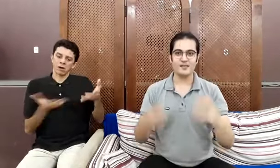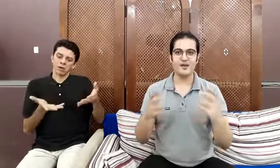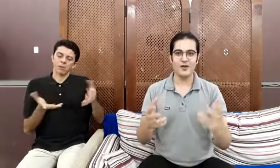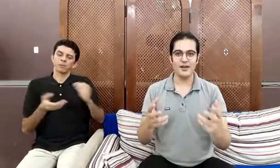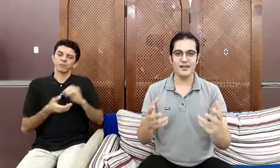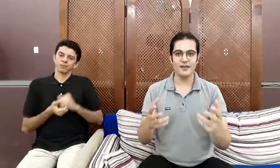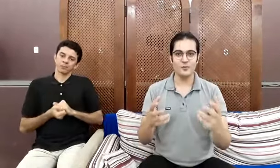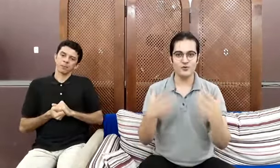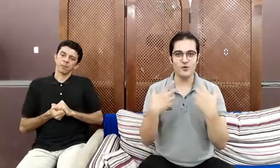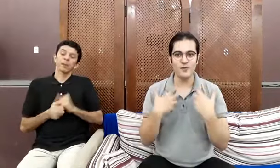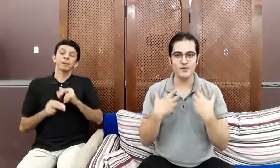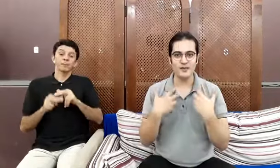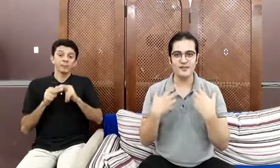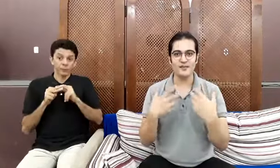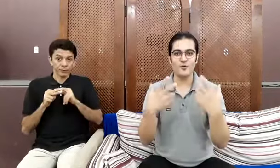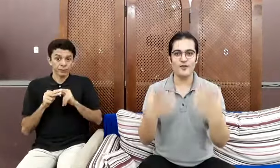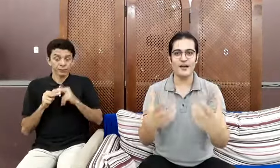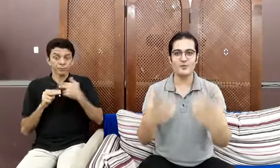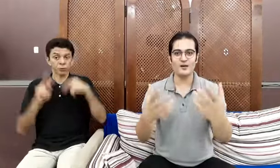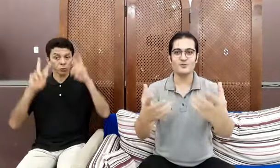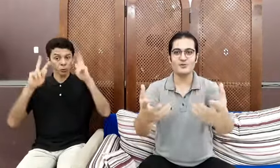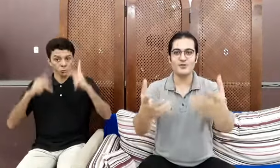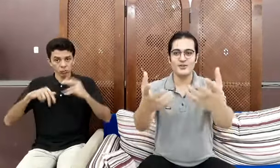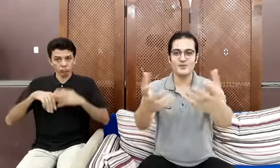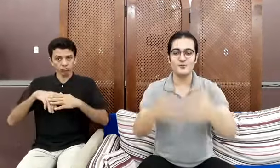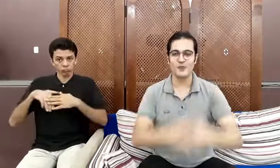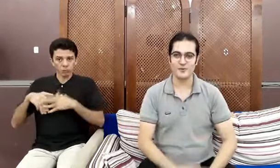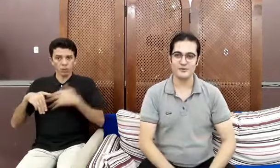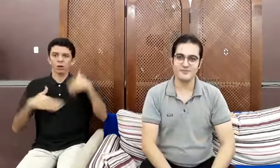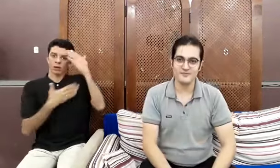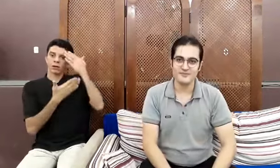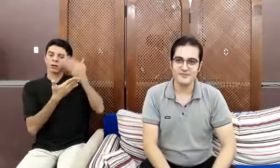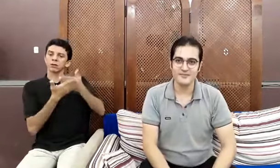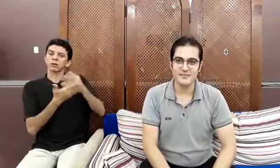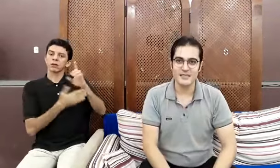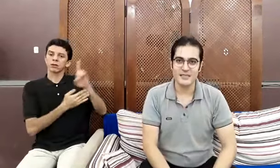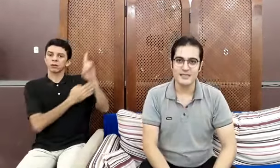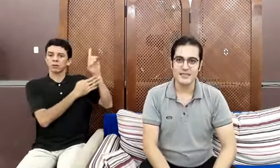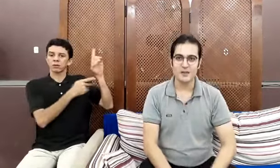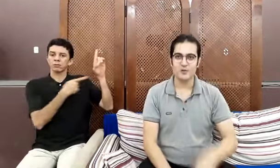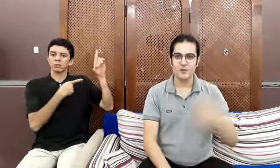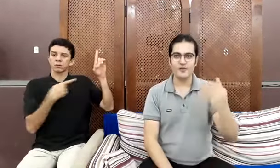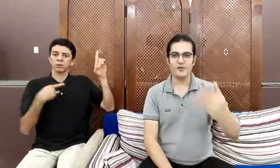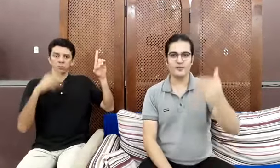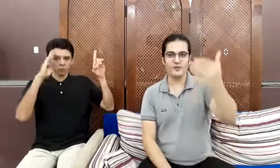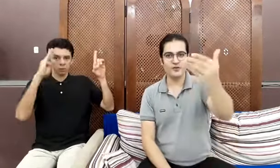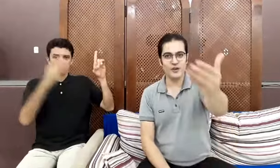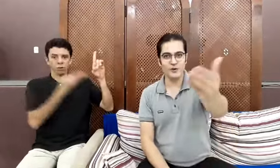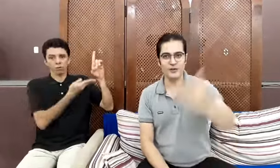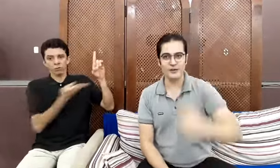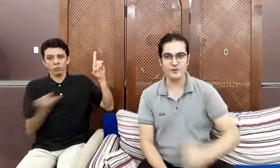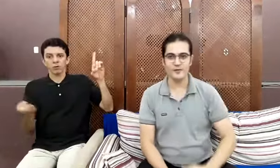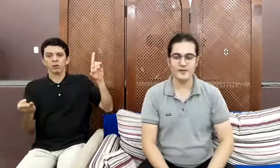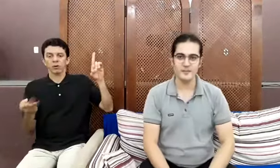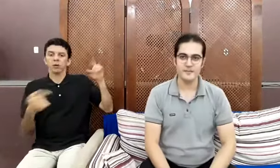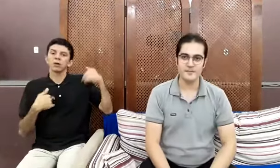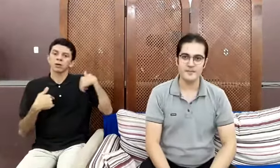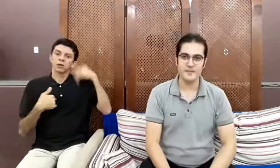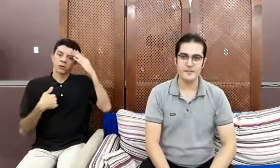é nessa hora que o pastor humano precisa confiar no pastor supremo. Então eu tenho convicção de que o Senhor está cuidando da sua